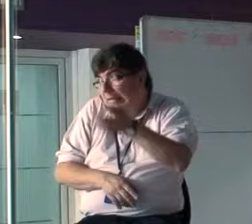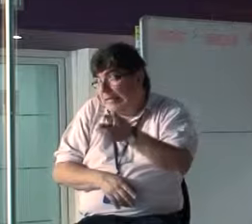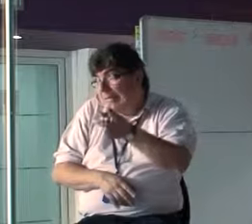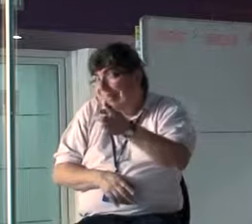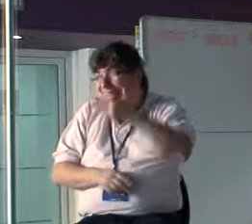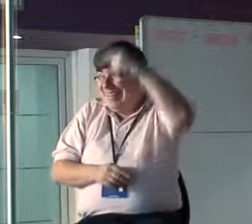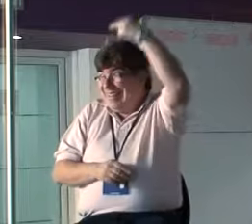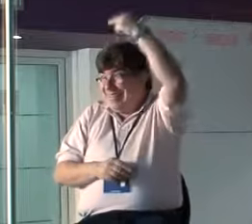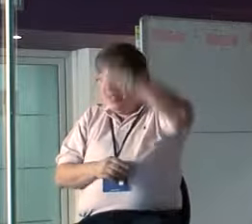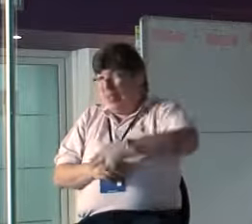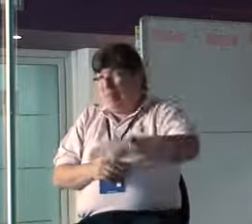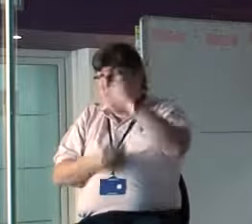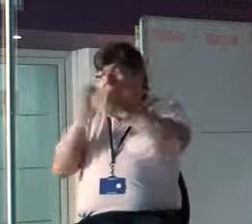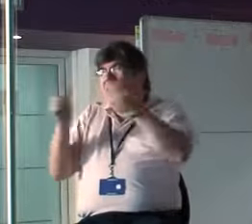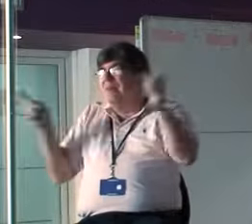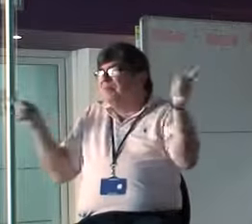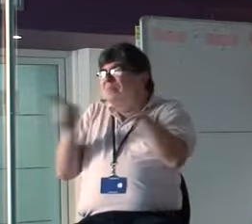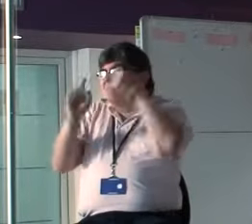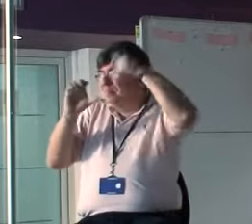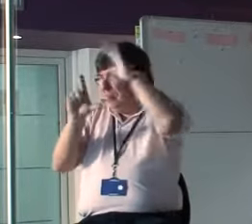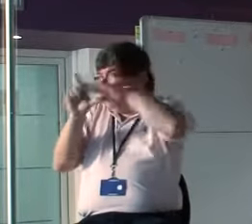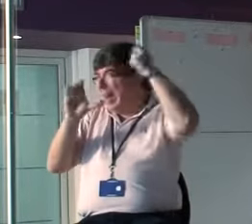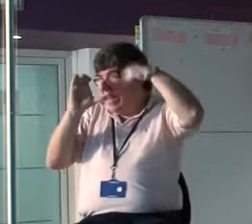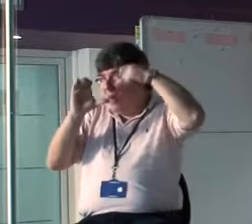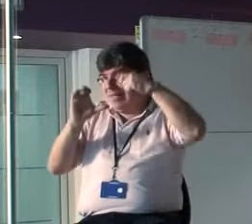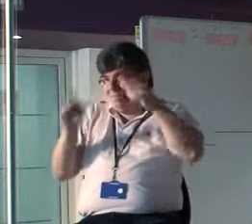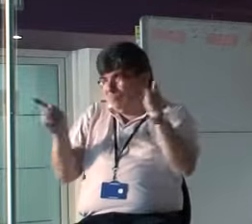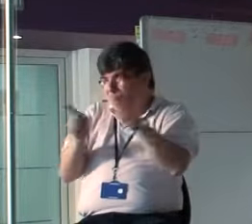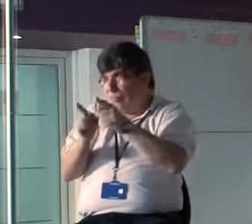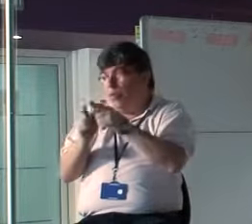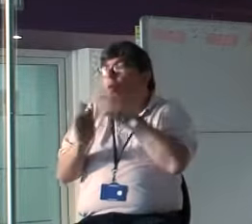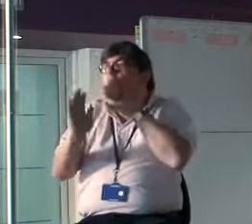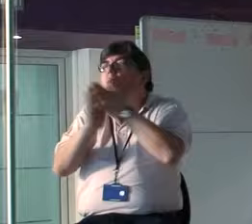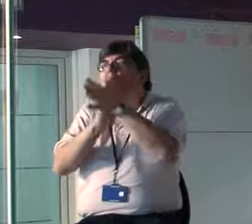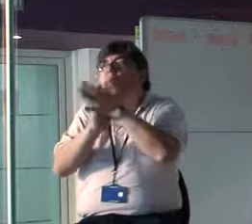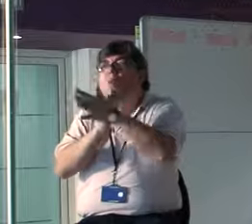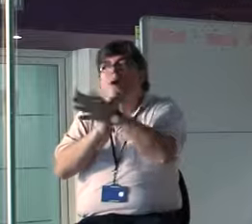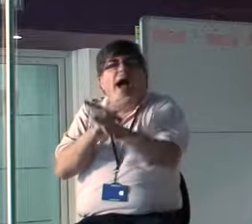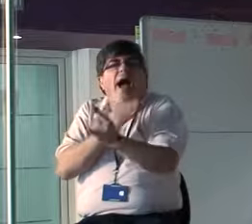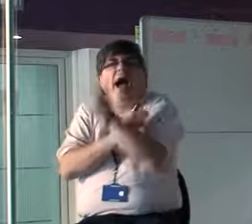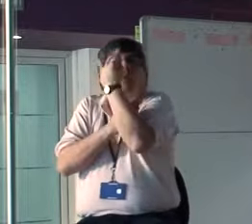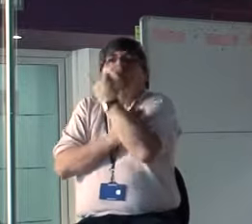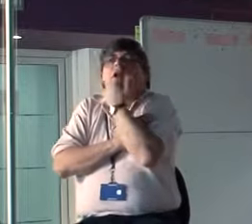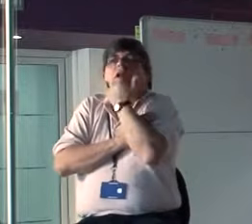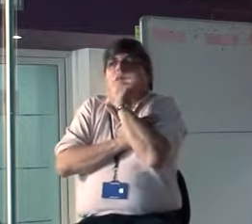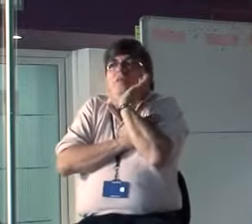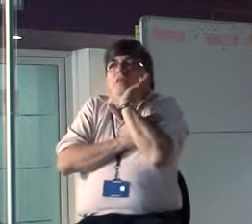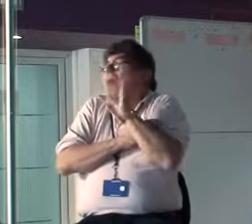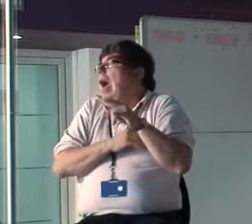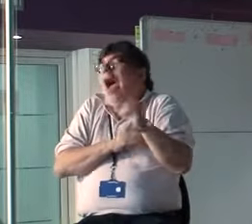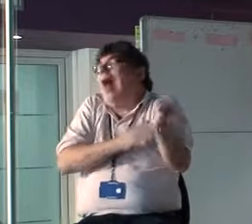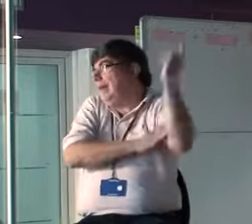que las historias para cortometrajes y para películas cuentan algo que le sucede a